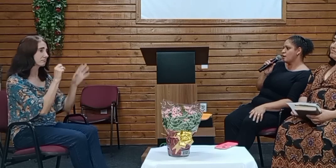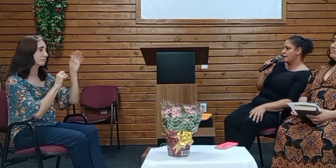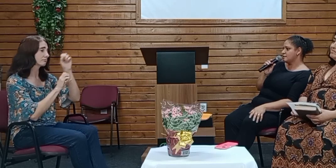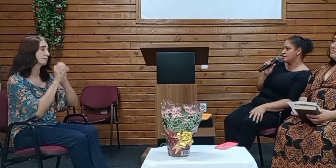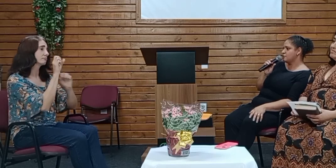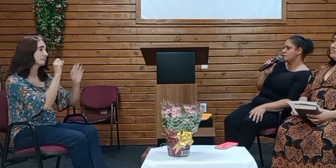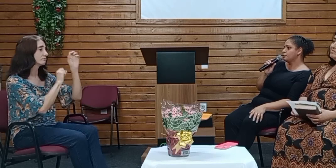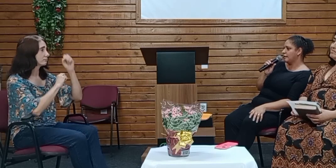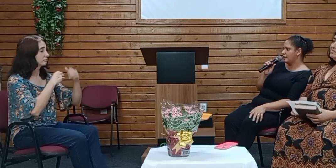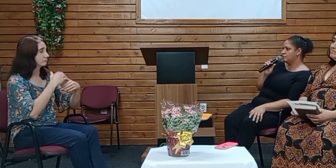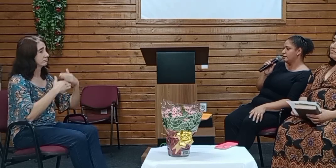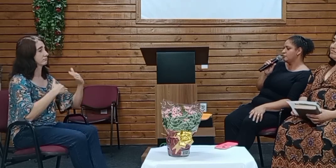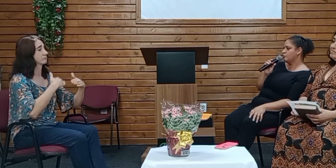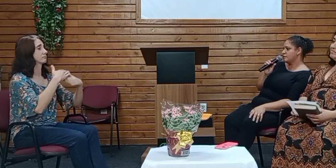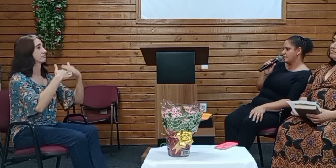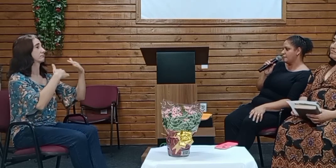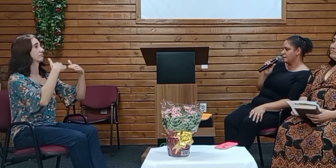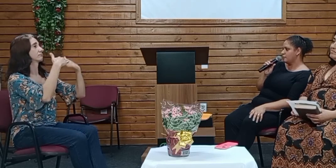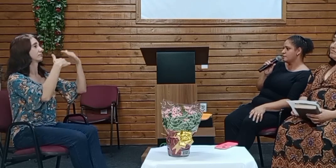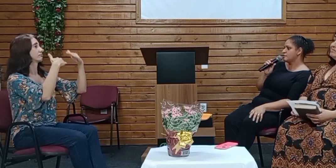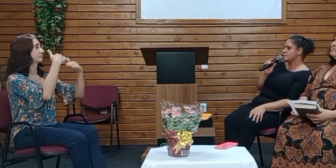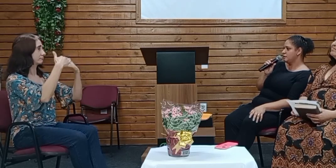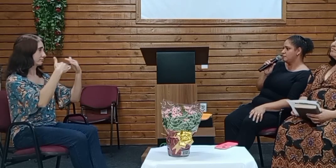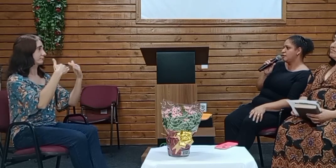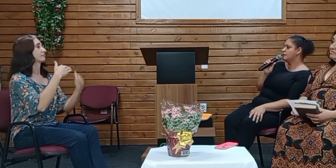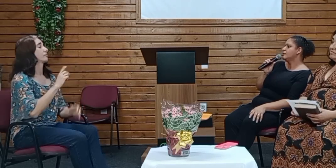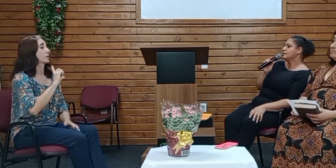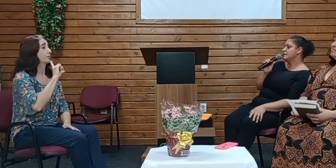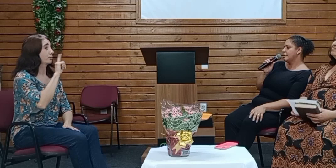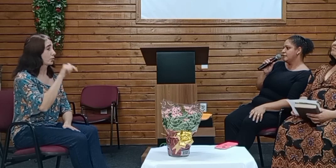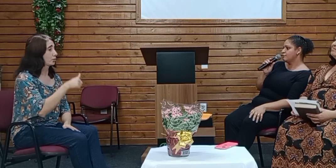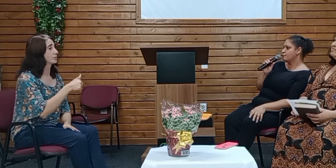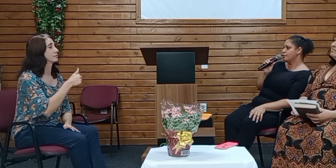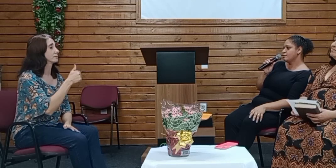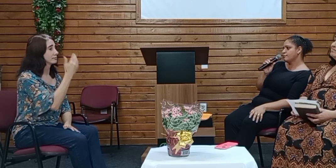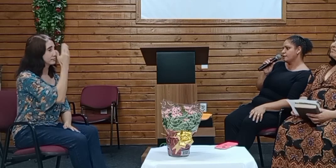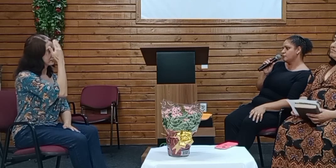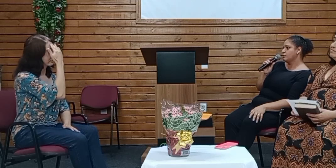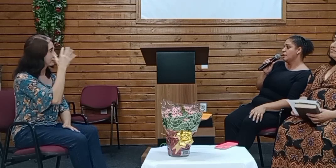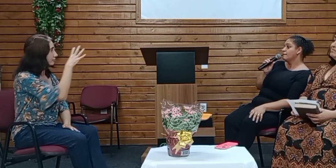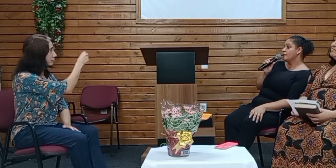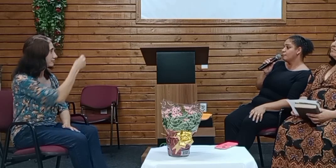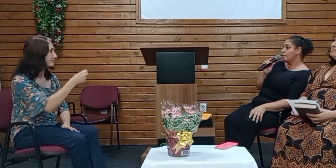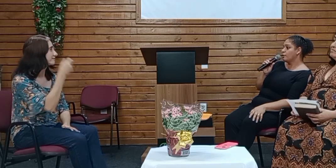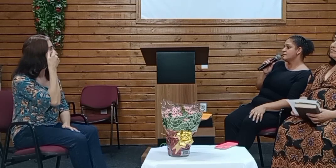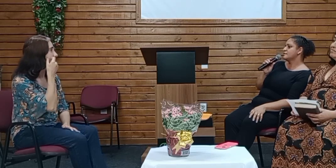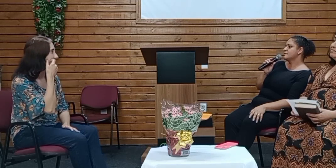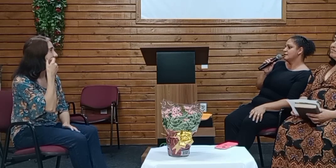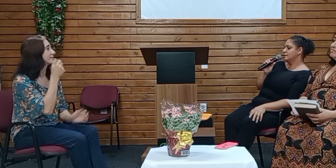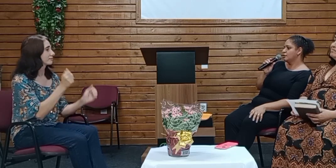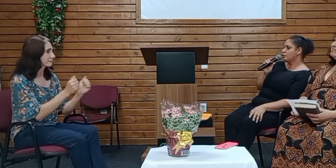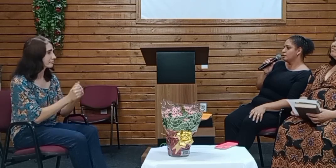começou a ser discipulado, né? Então eu comecei a aprender coisas da Bíblia, e aí foi desenvolvendo.